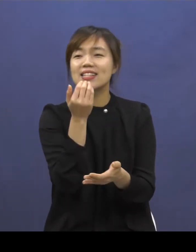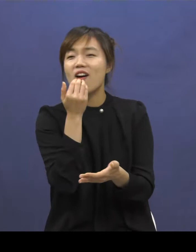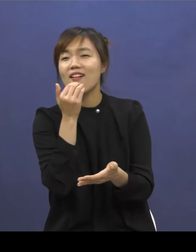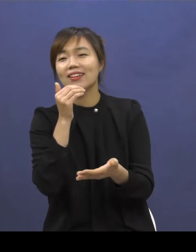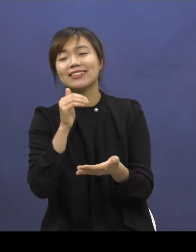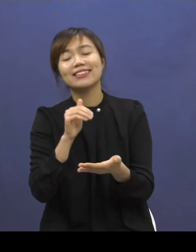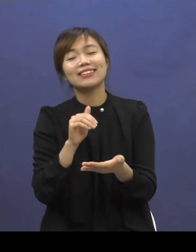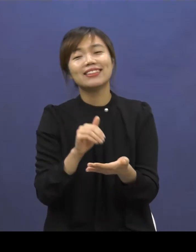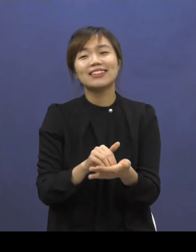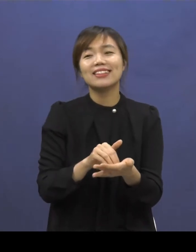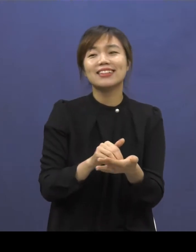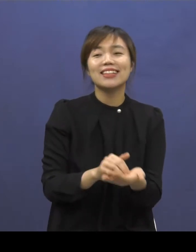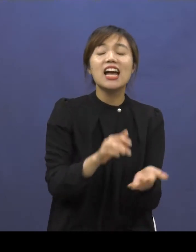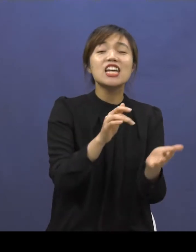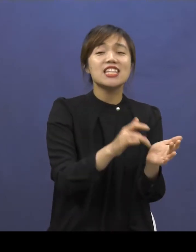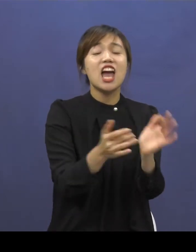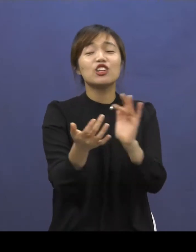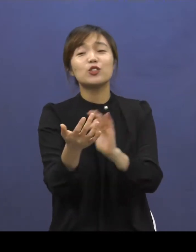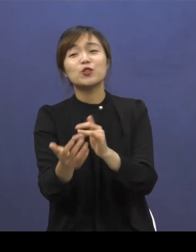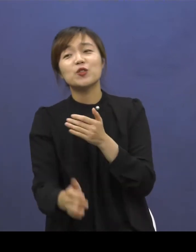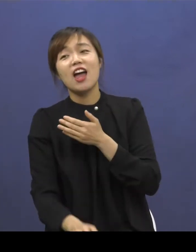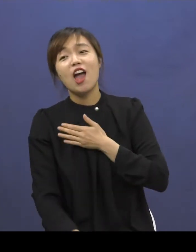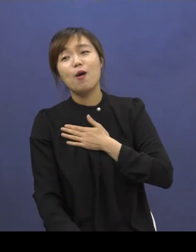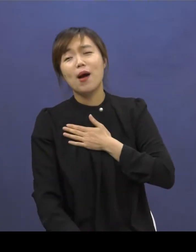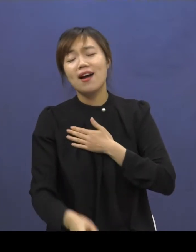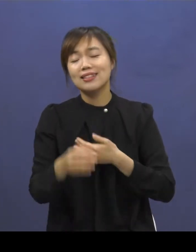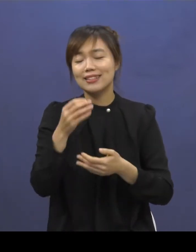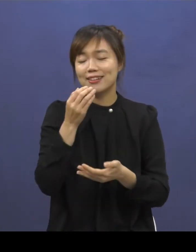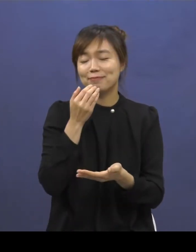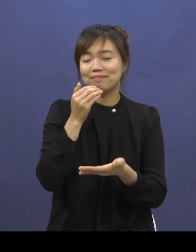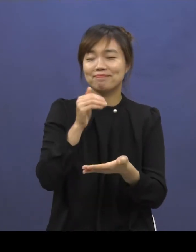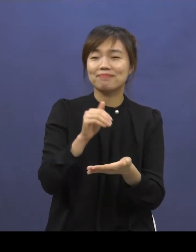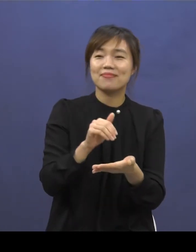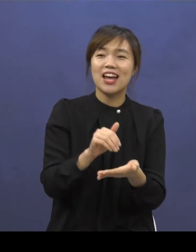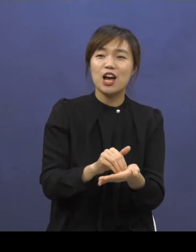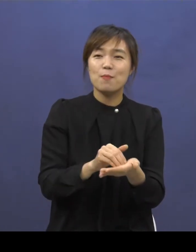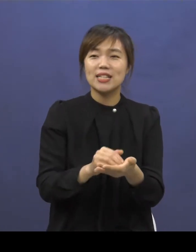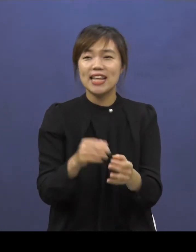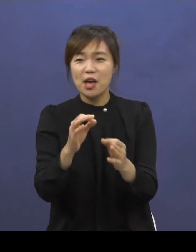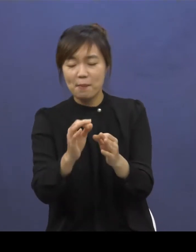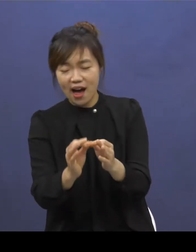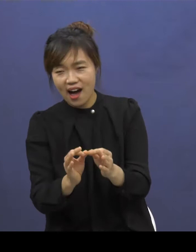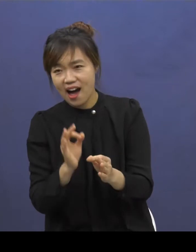반성 예수 내 반성 만세